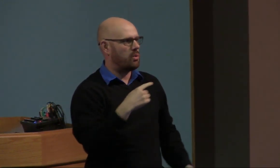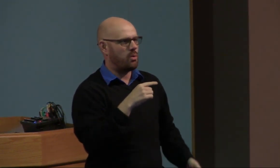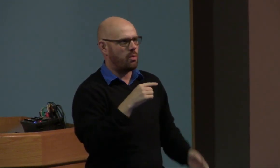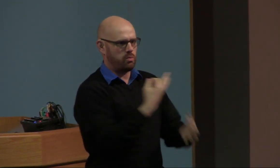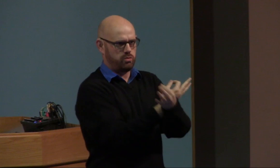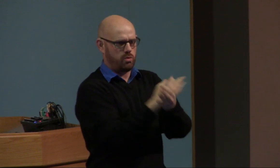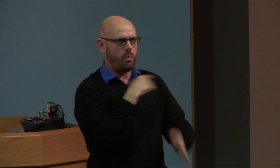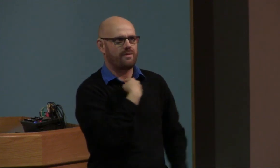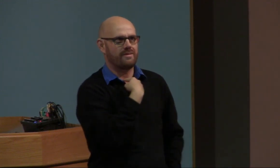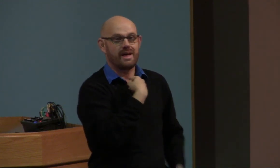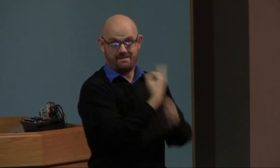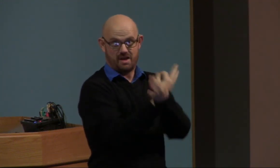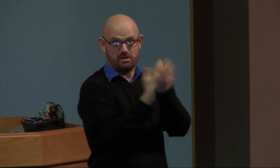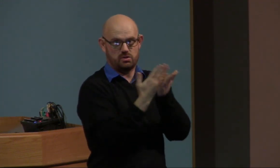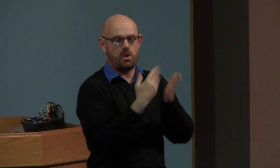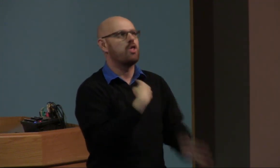en kos as 'n gebaar,